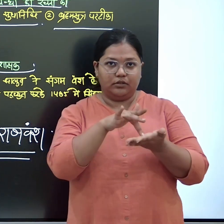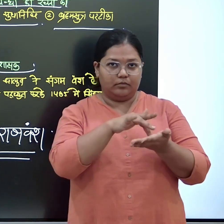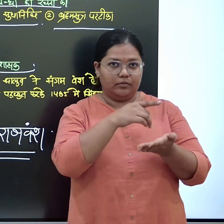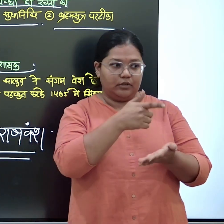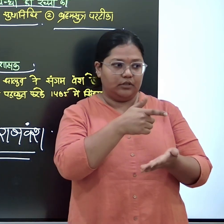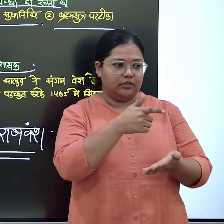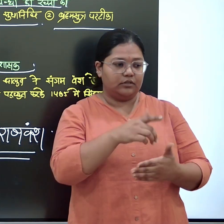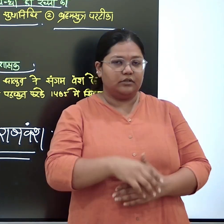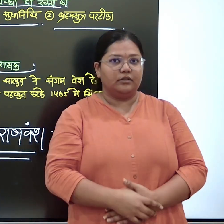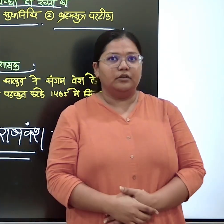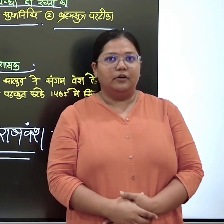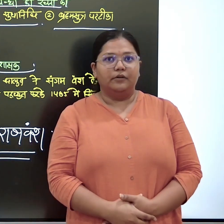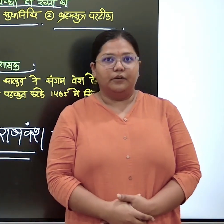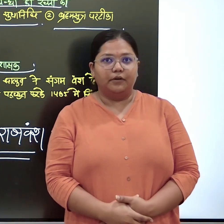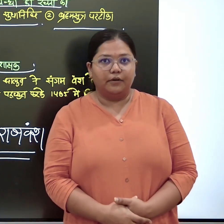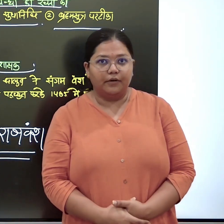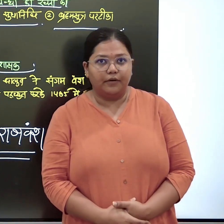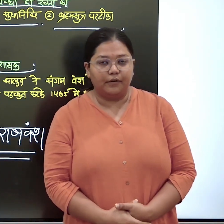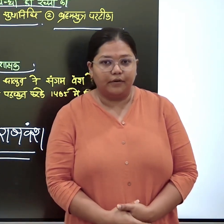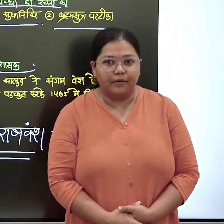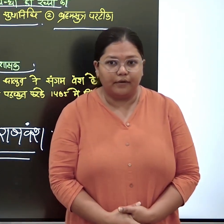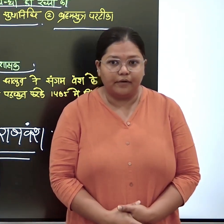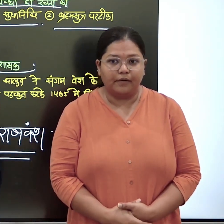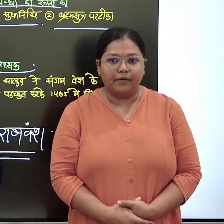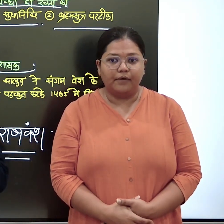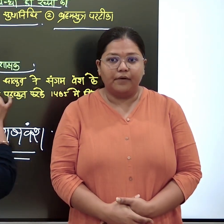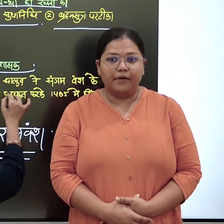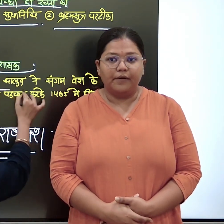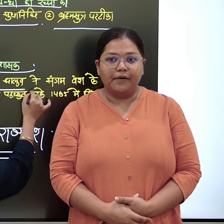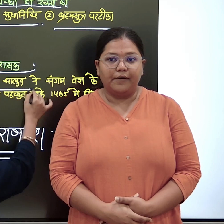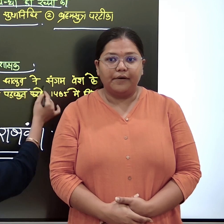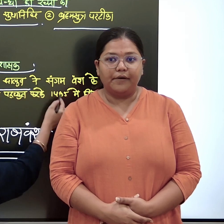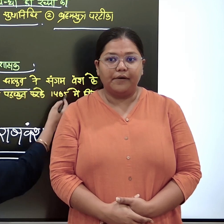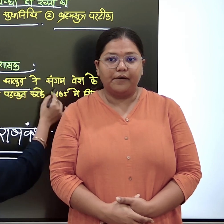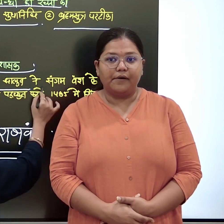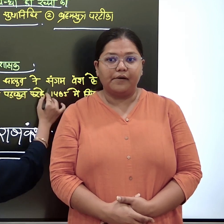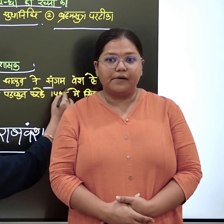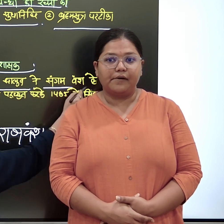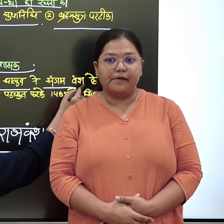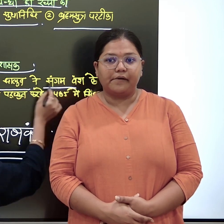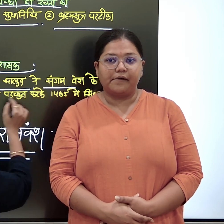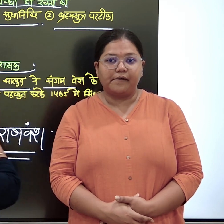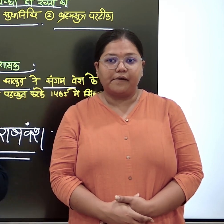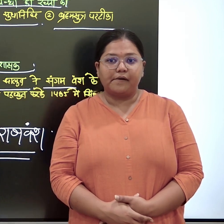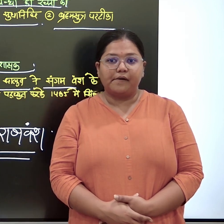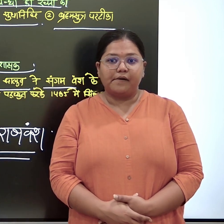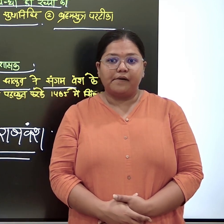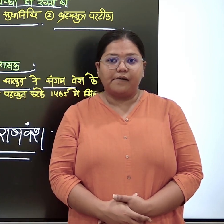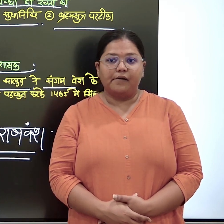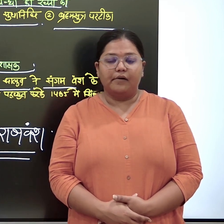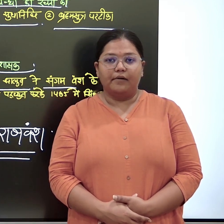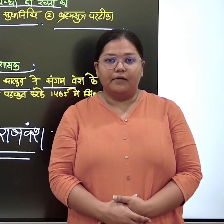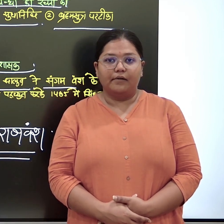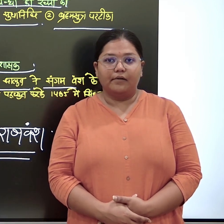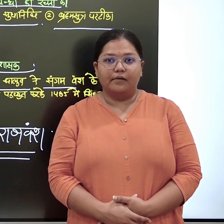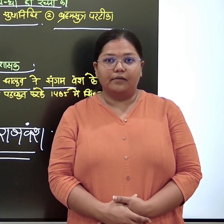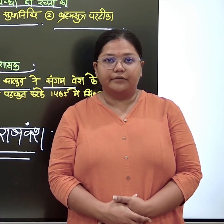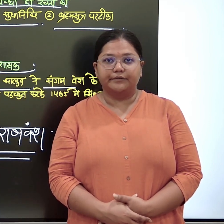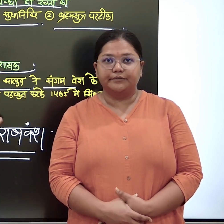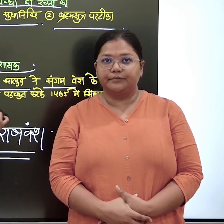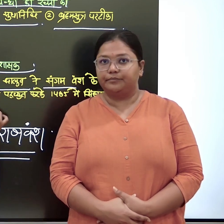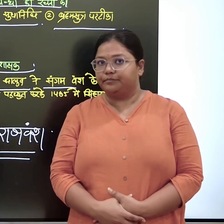सुलूव। ठीक है, या सालूव, नरसिंह सालूव ने संगम वंश के अंतिम शासक